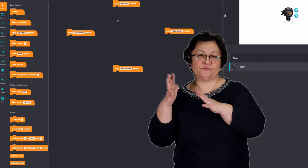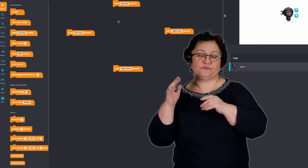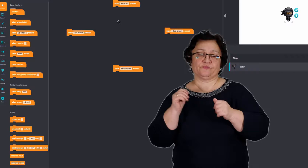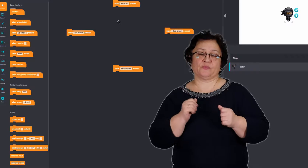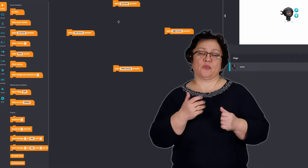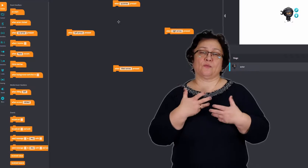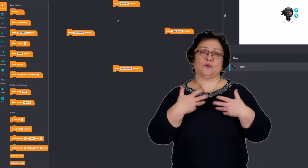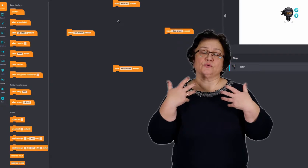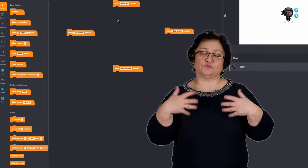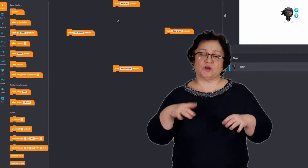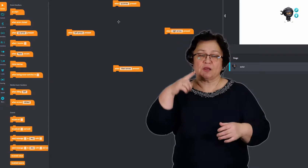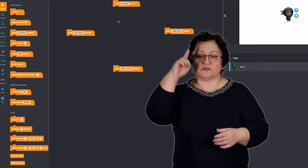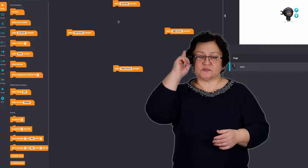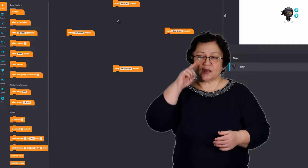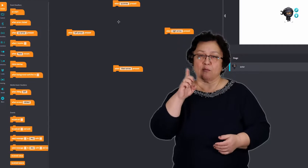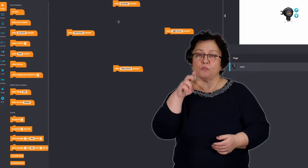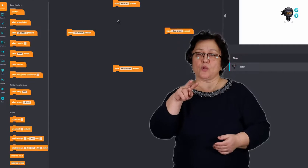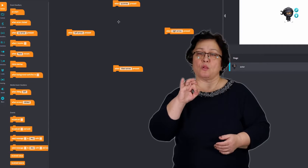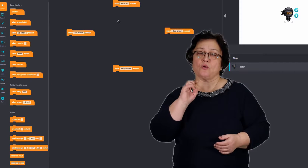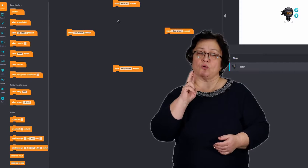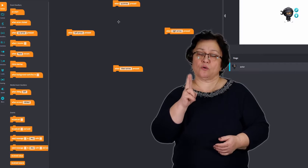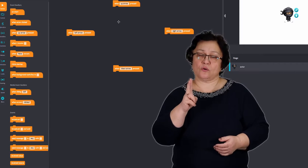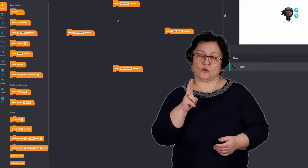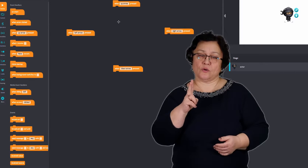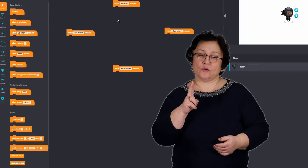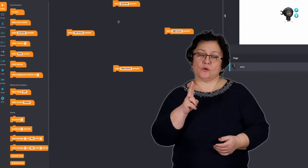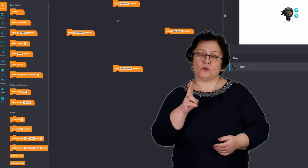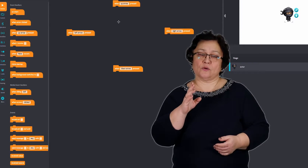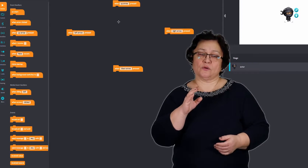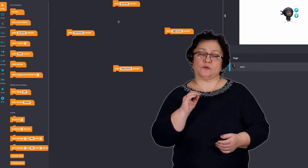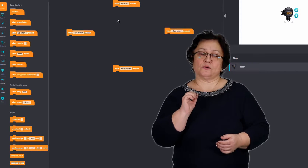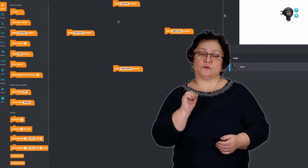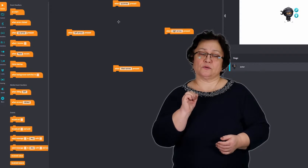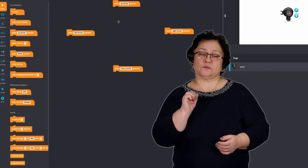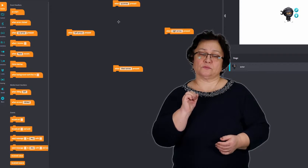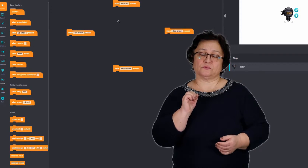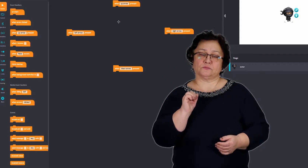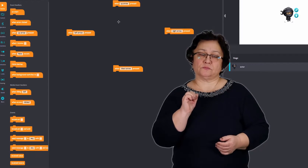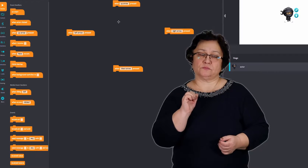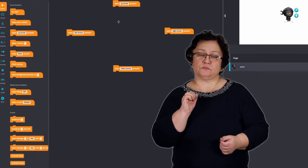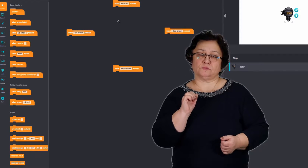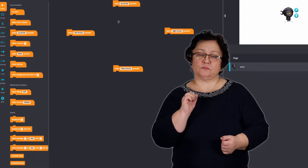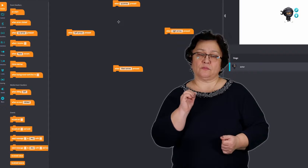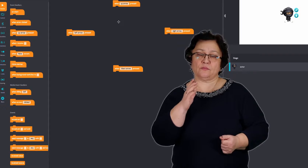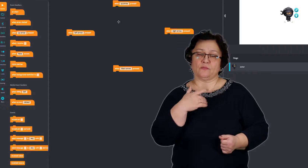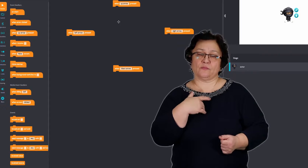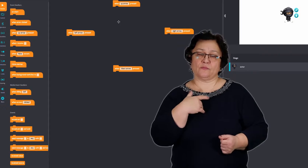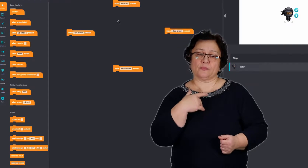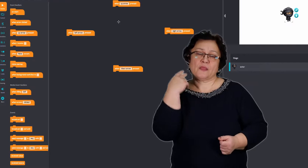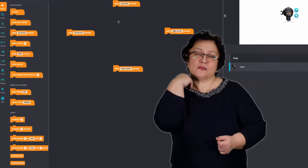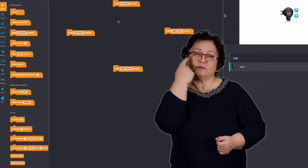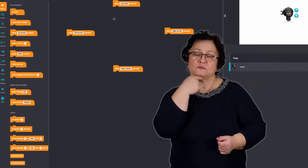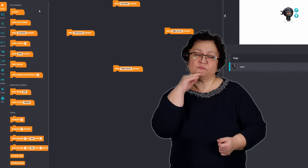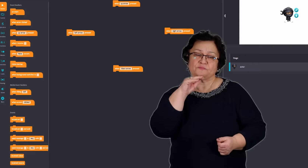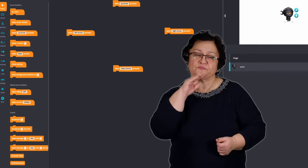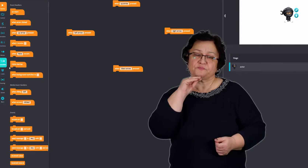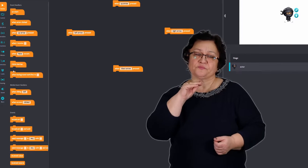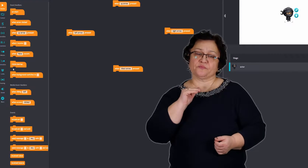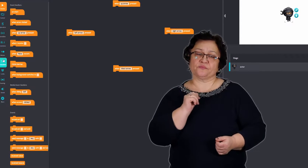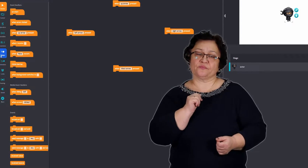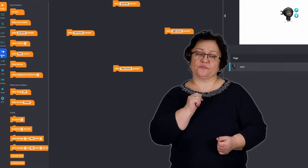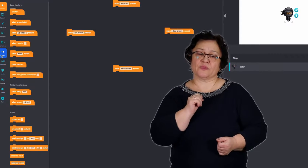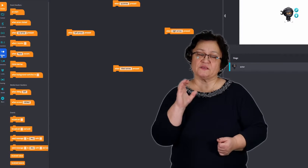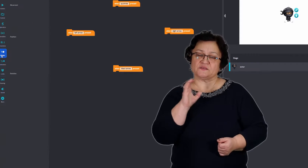подій. Ми вже знаємо блок в синіх блоках руху Motion Move 10